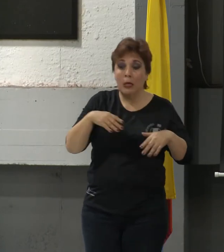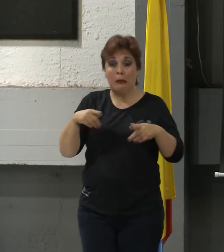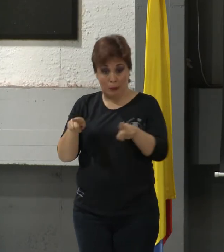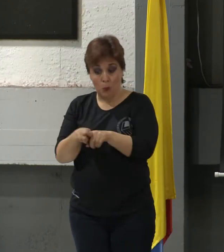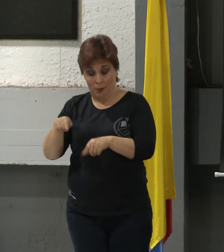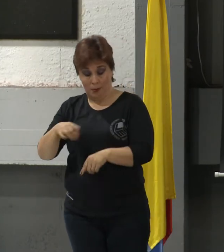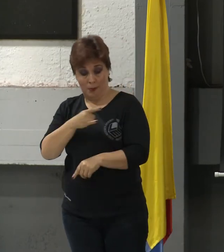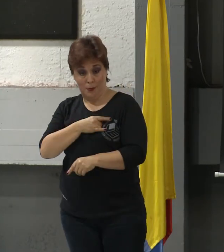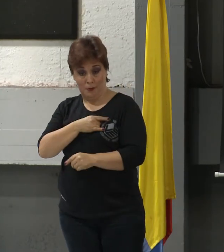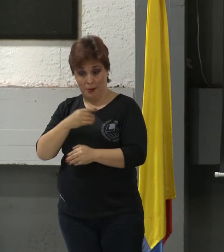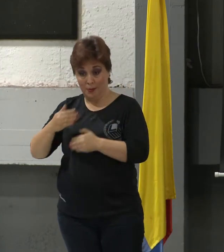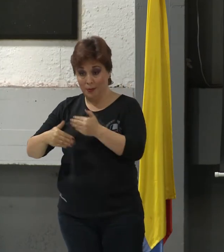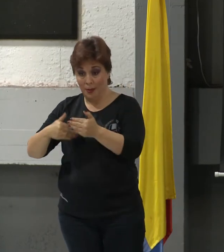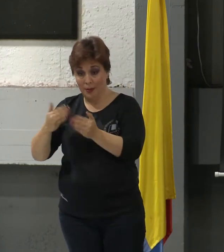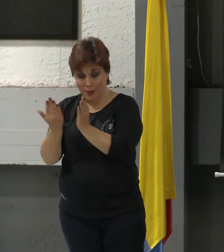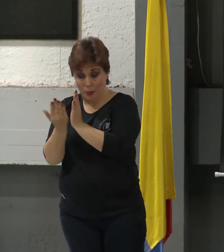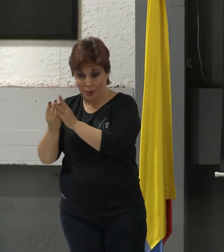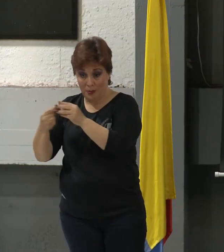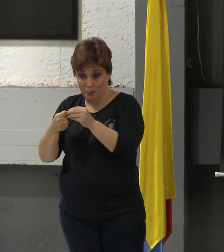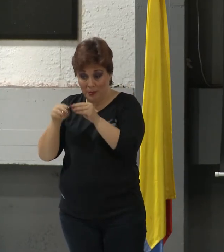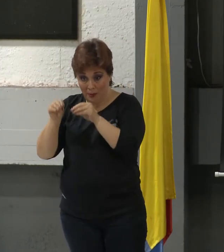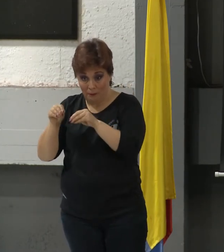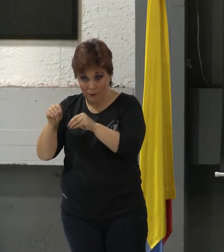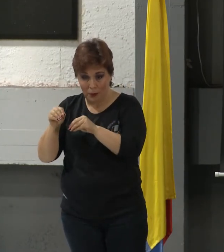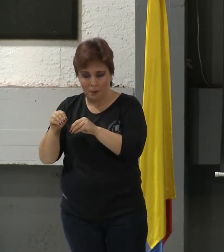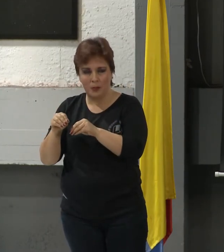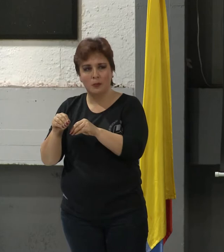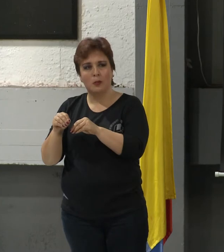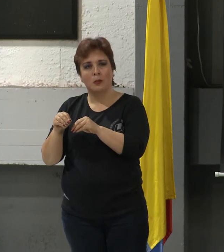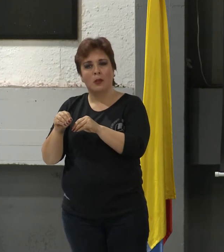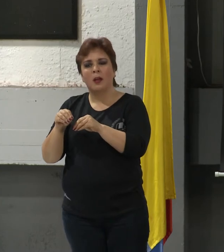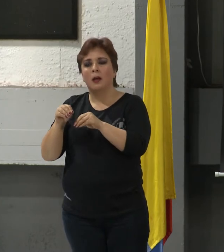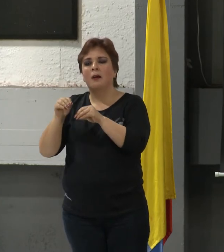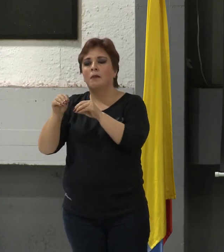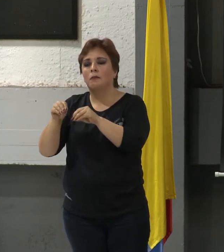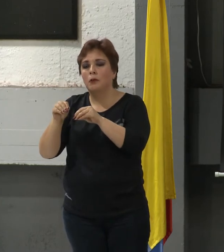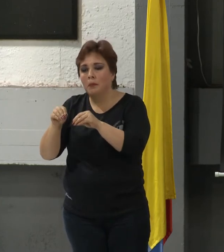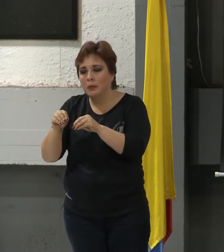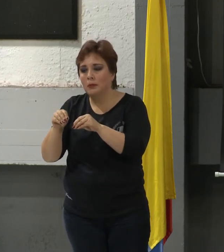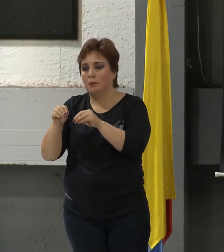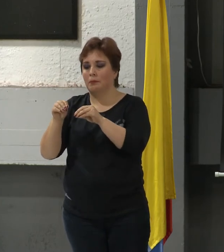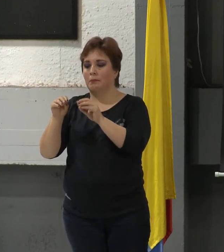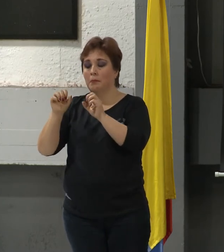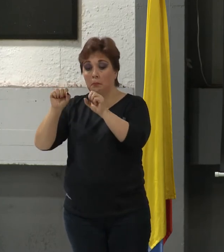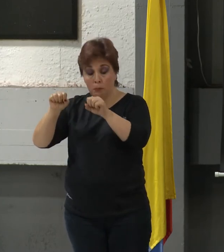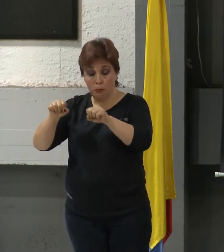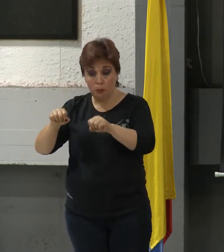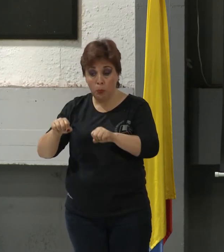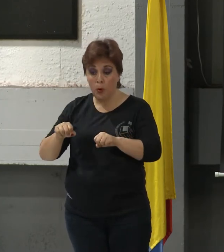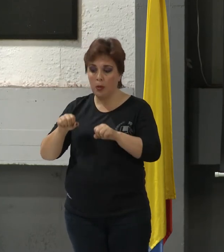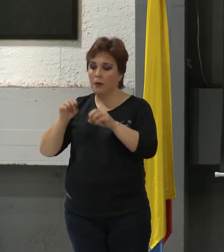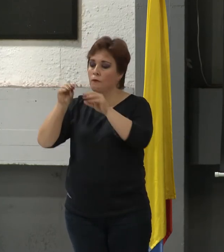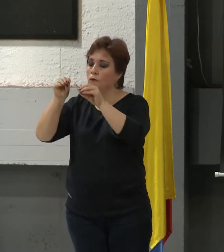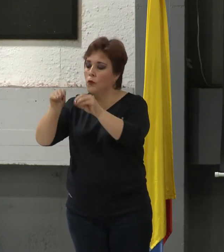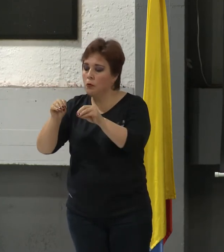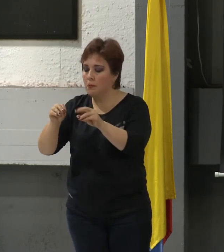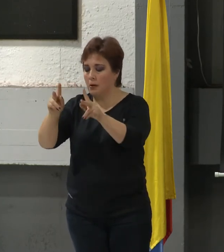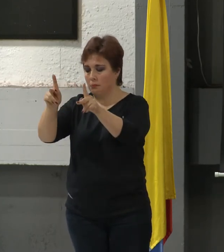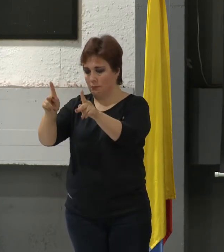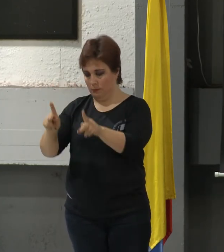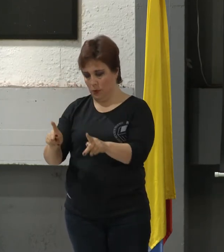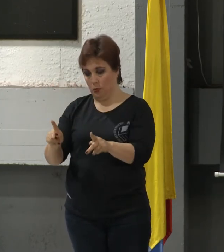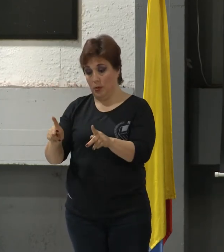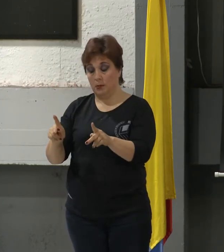formación para la atención educación y formación de personas